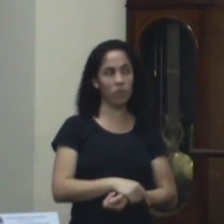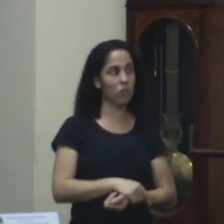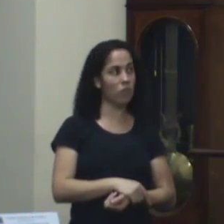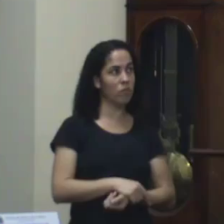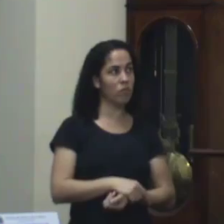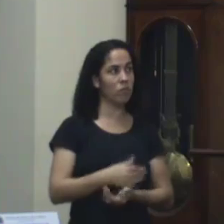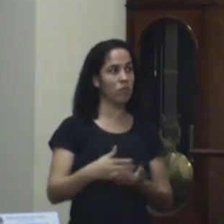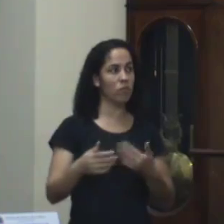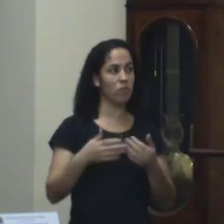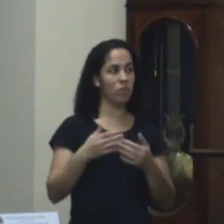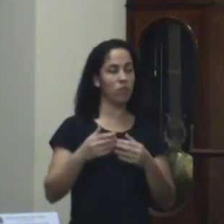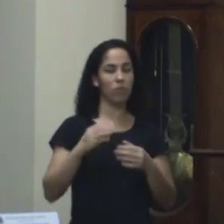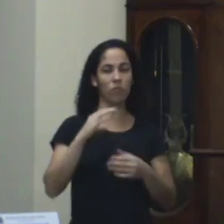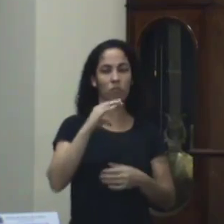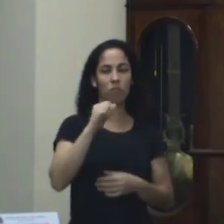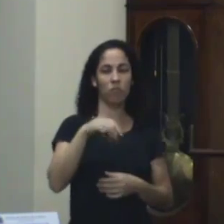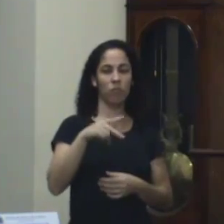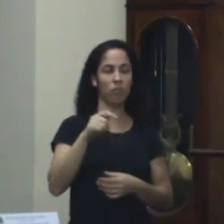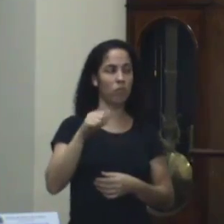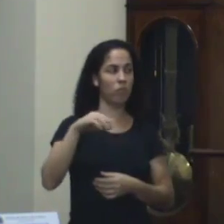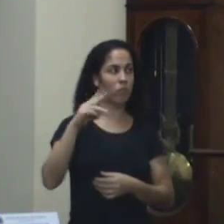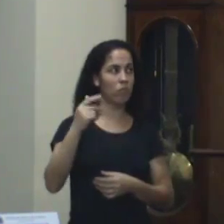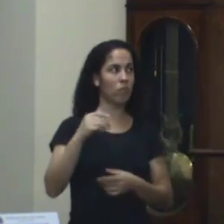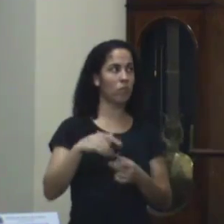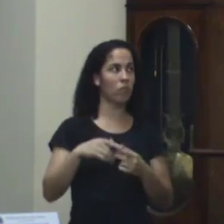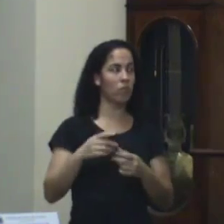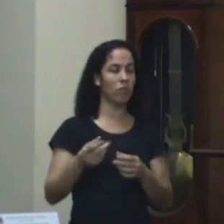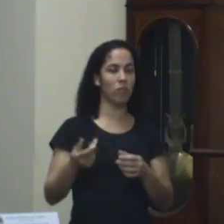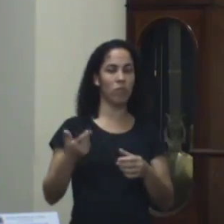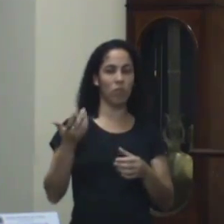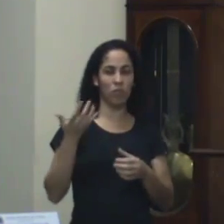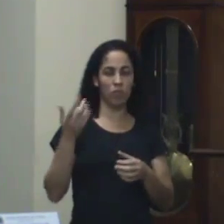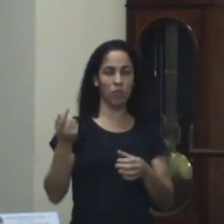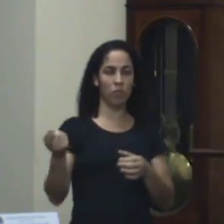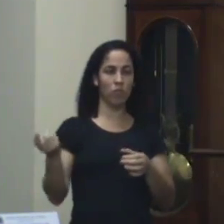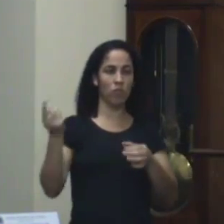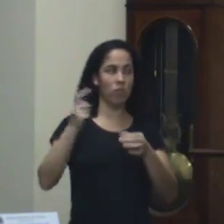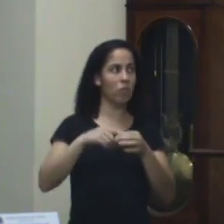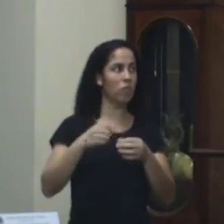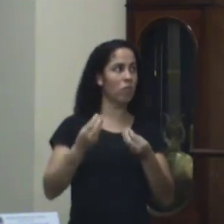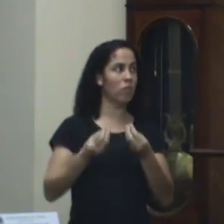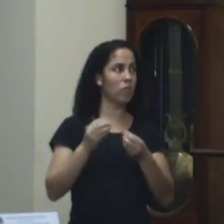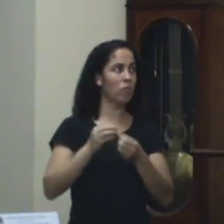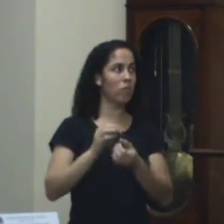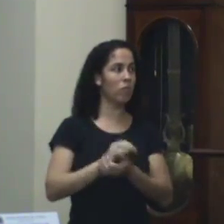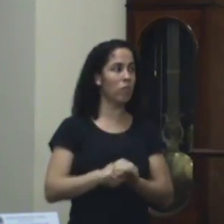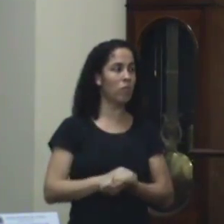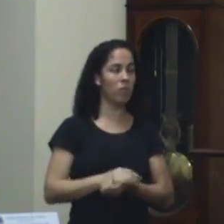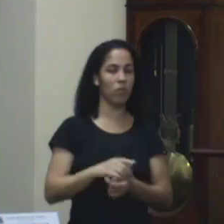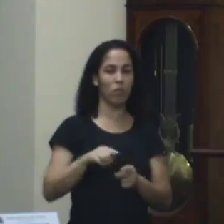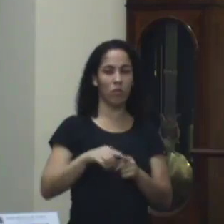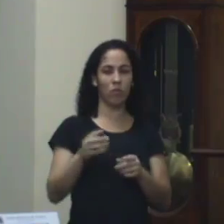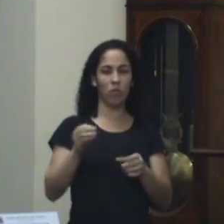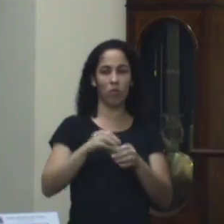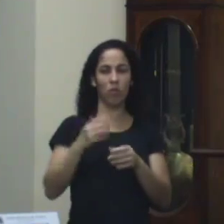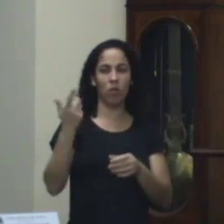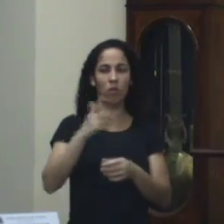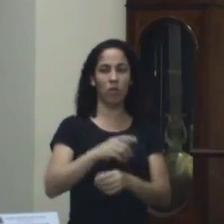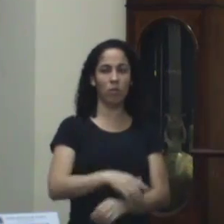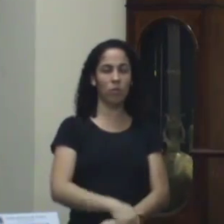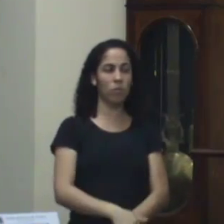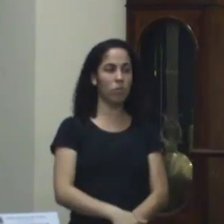Sejam através de campanhas de reeleição, não reelejam seus candidatos. Não reelejam